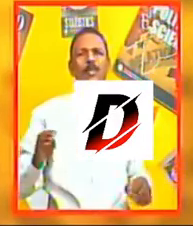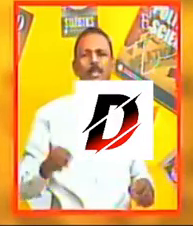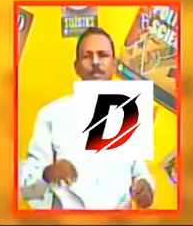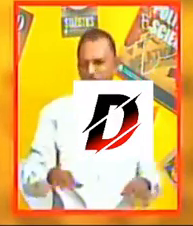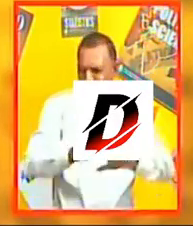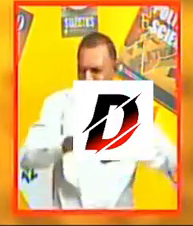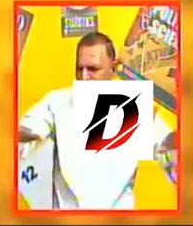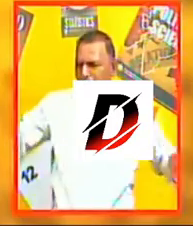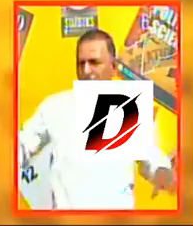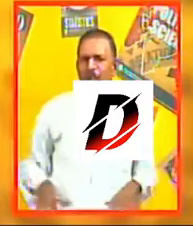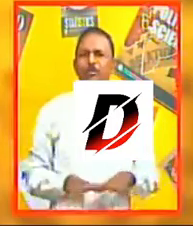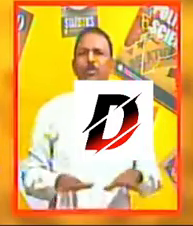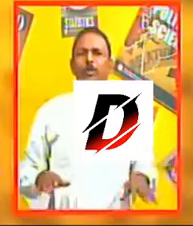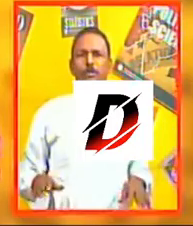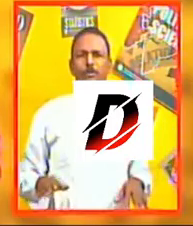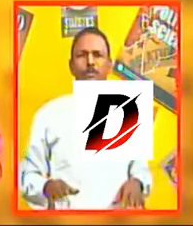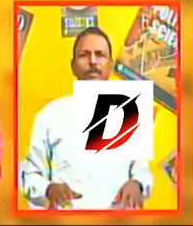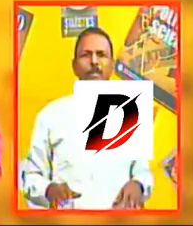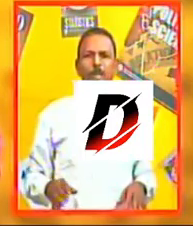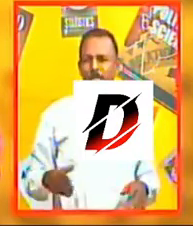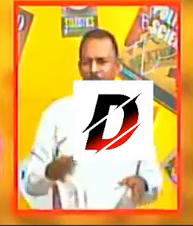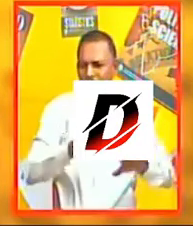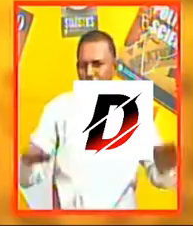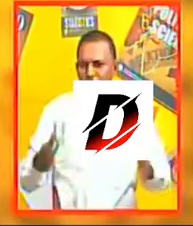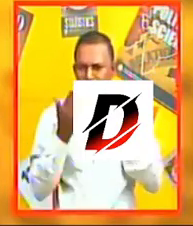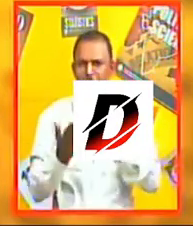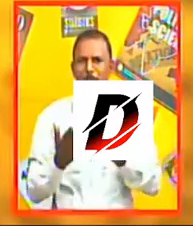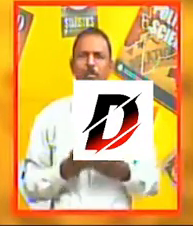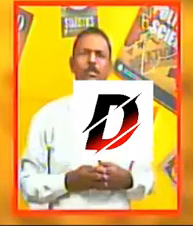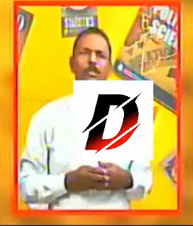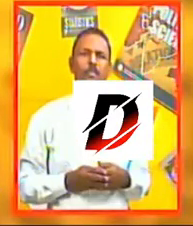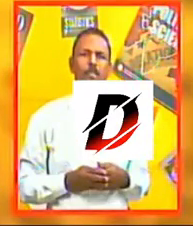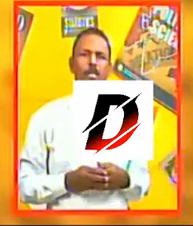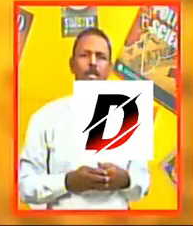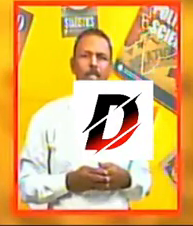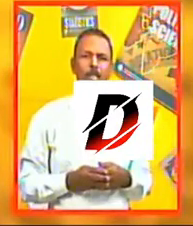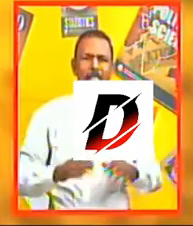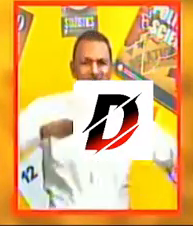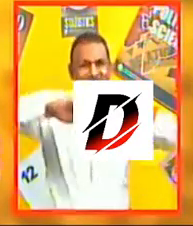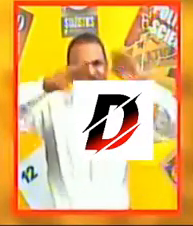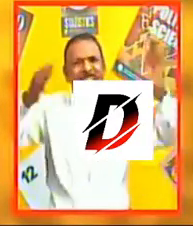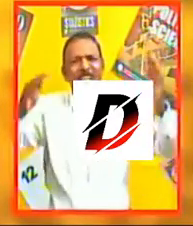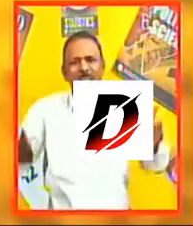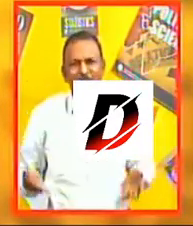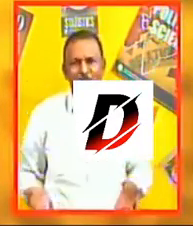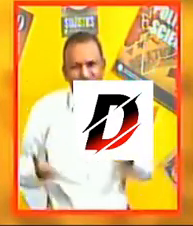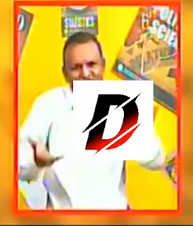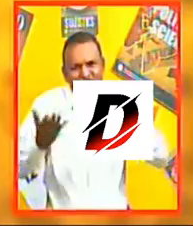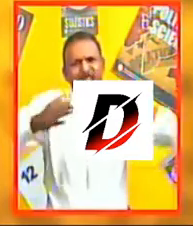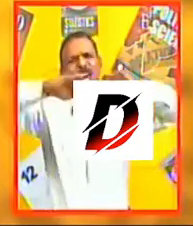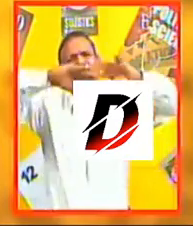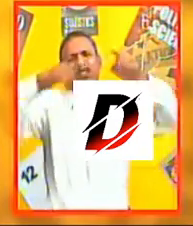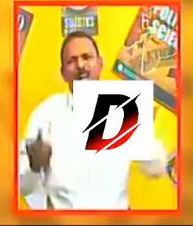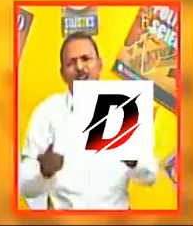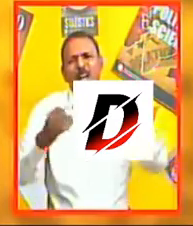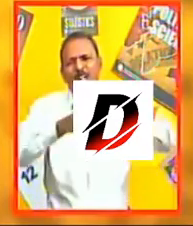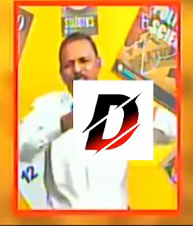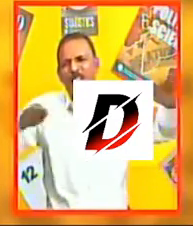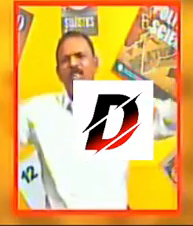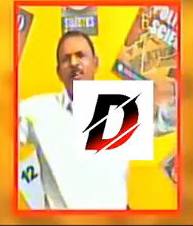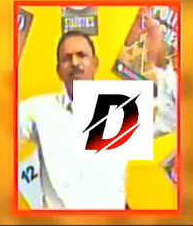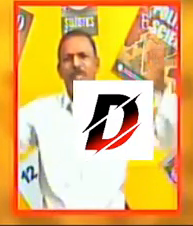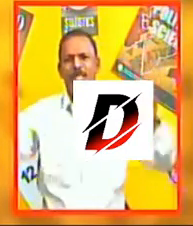பாதிக்கின்ற காரணிகளில் நிலத்தோற்றம். நிலத்தோற்றத்தை பற்றி படிக்கும் பொழுது பார்த்தீங்கன்னா இயற்கையாக அமைந்த ஒன்று